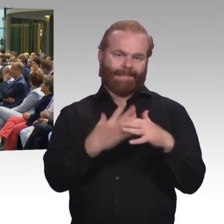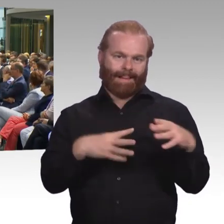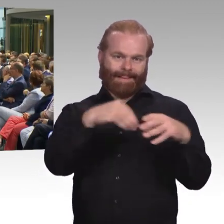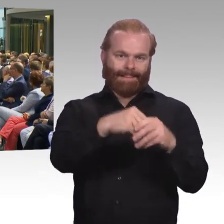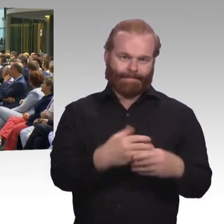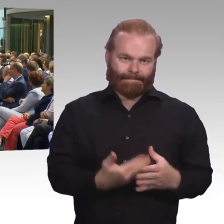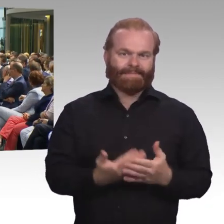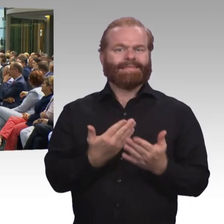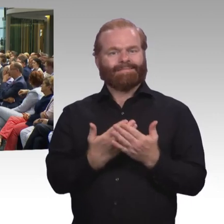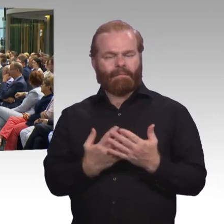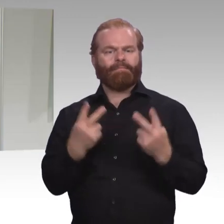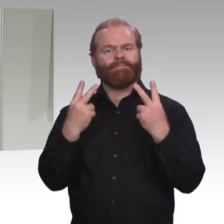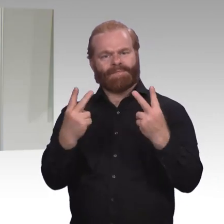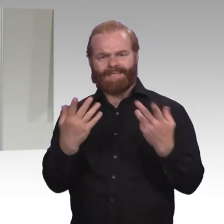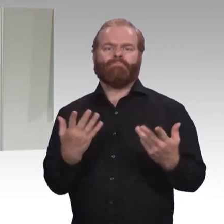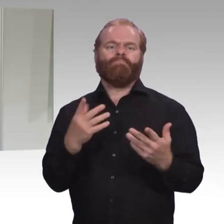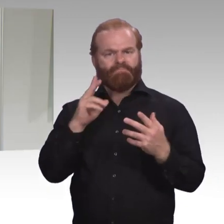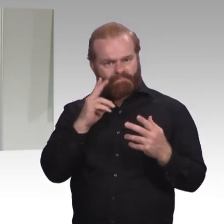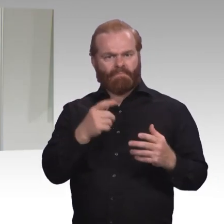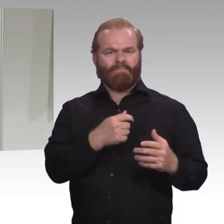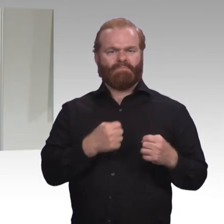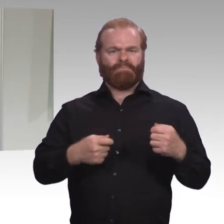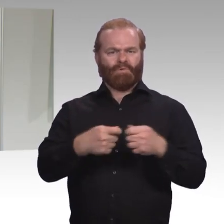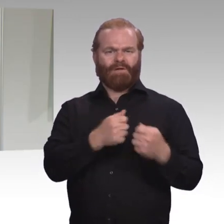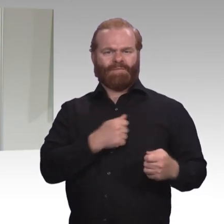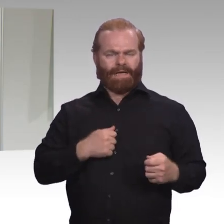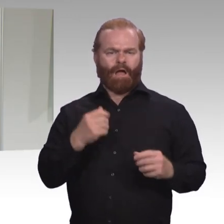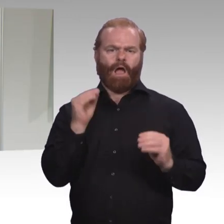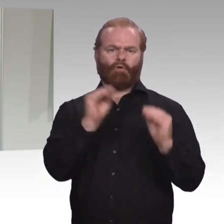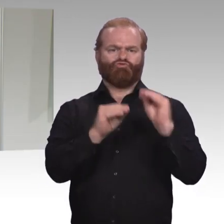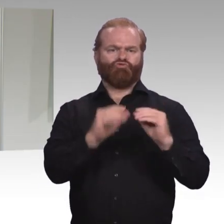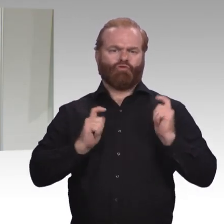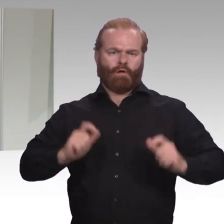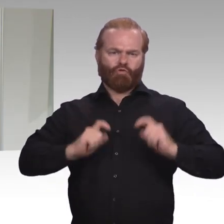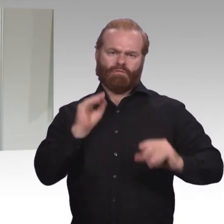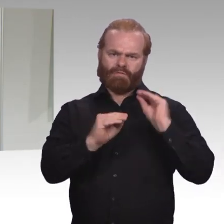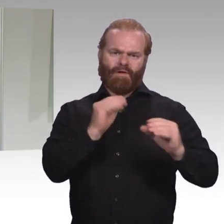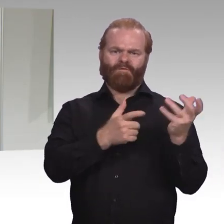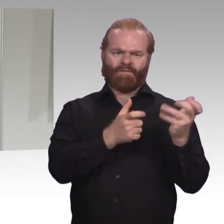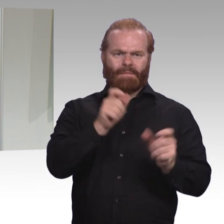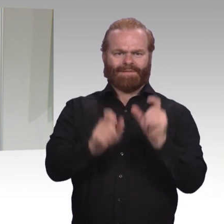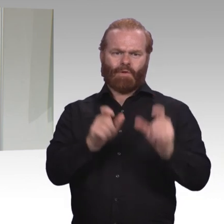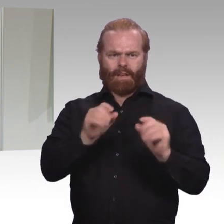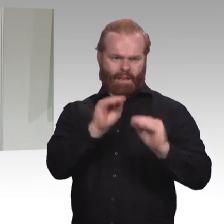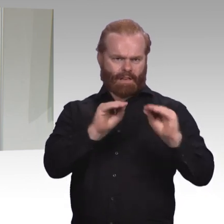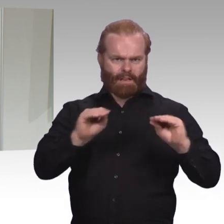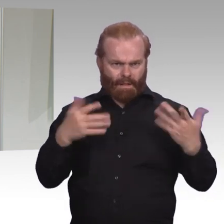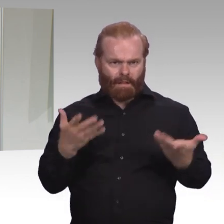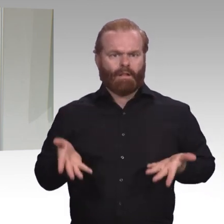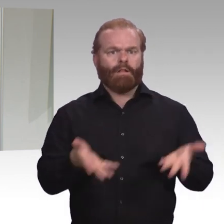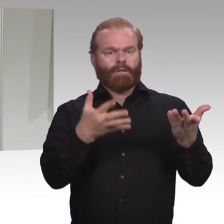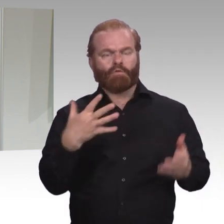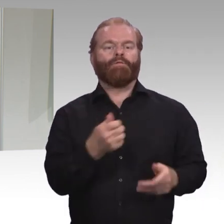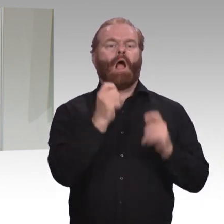Wir haben dafür in der Koalition die Weichen gestellt. Insbesondere dieses Haus hat seinen Teil getan. Jahr für Jahr stellt